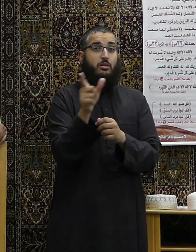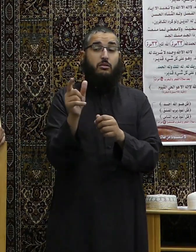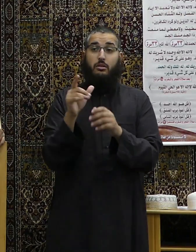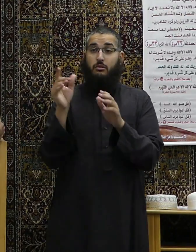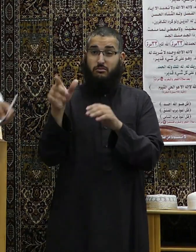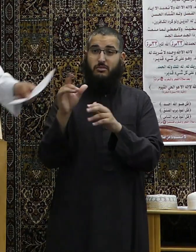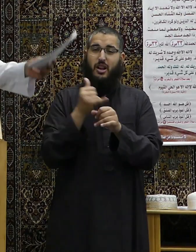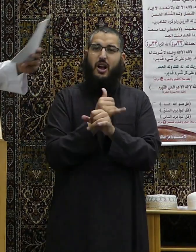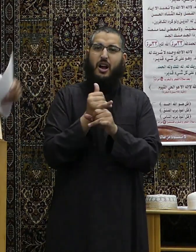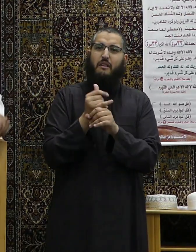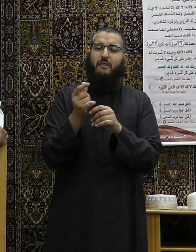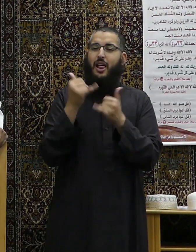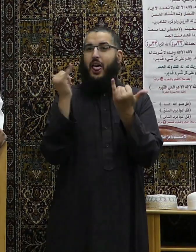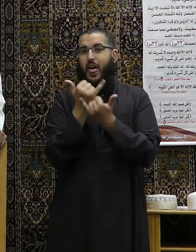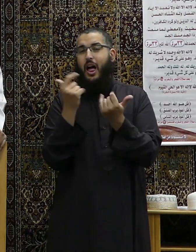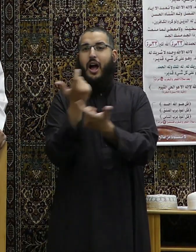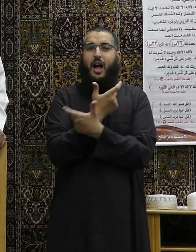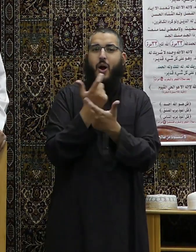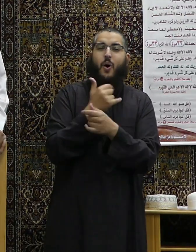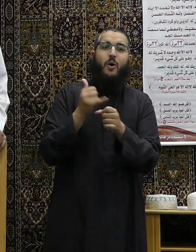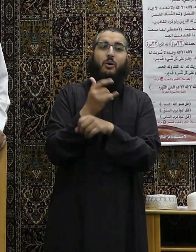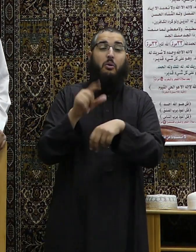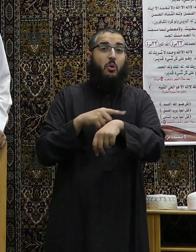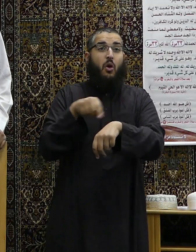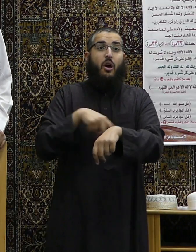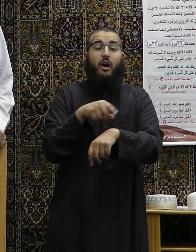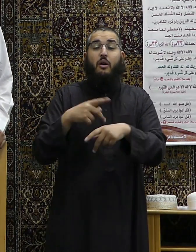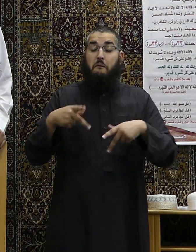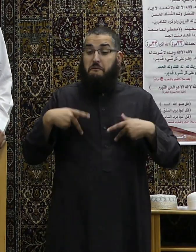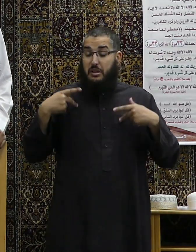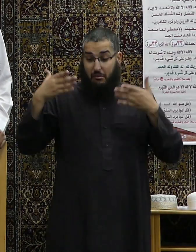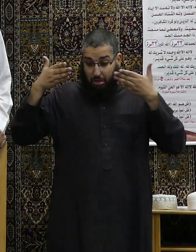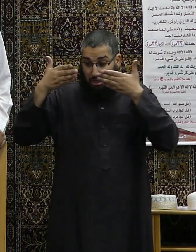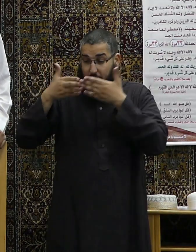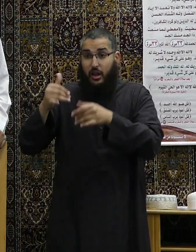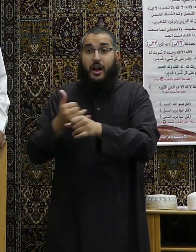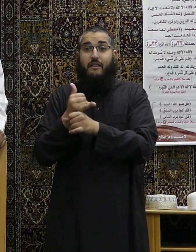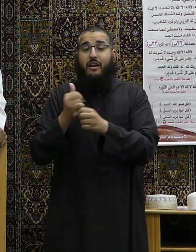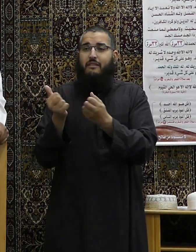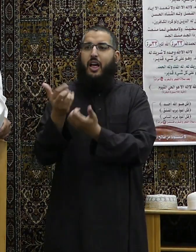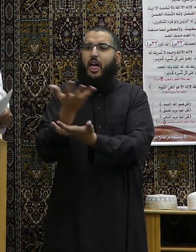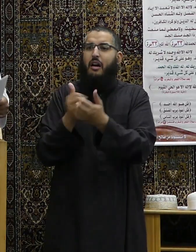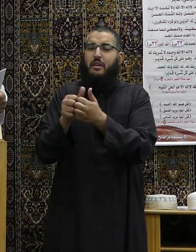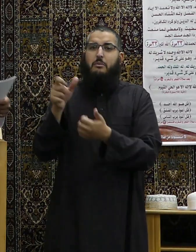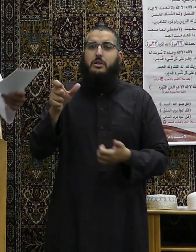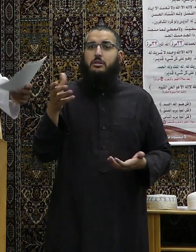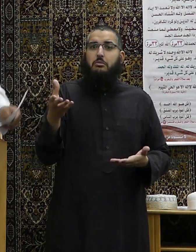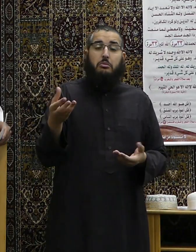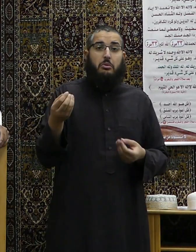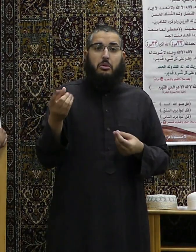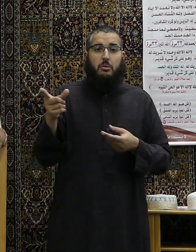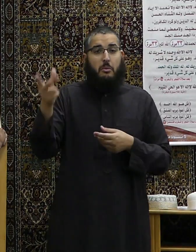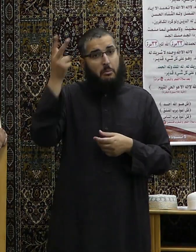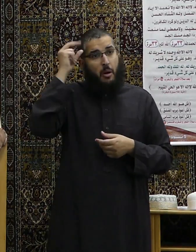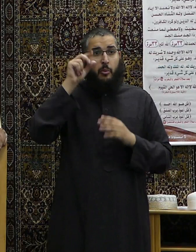pas d'heure. On joue, on rigole, on passe le temps, on tue notre vie avec des personnes qui n'ont